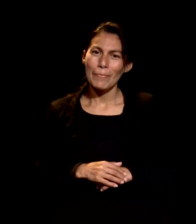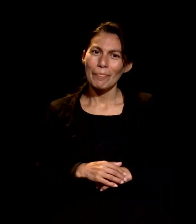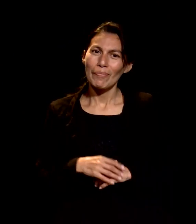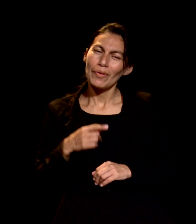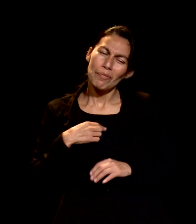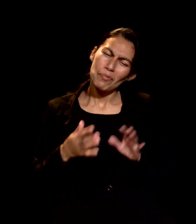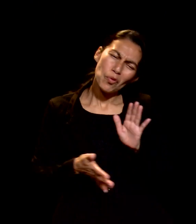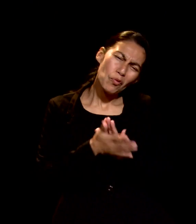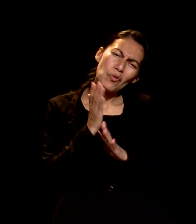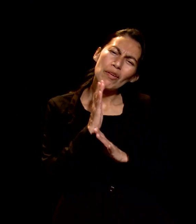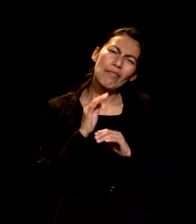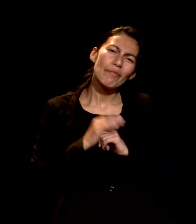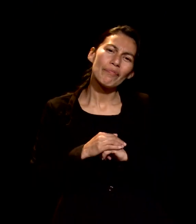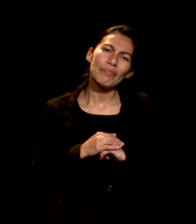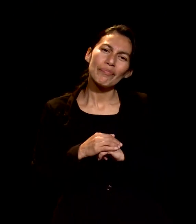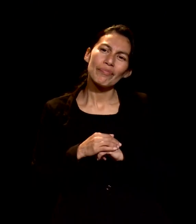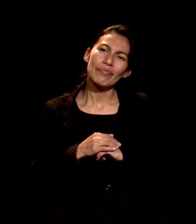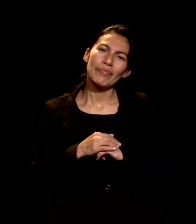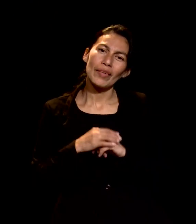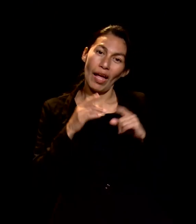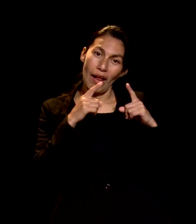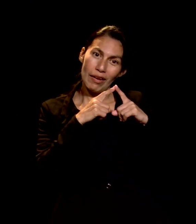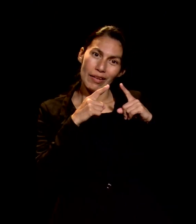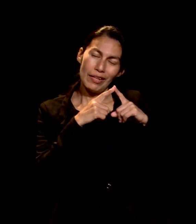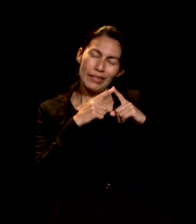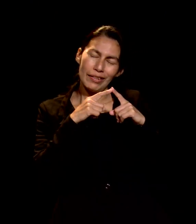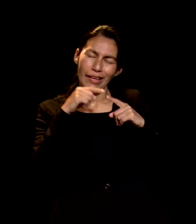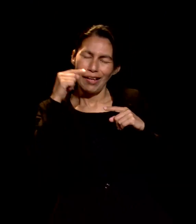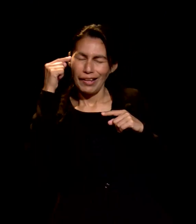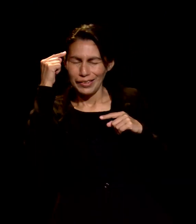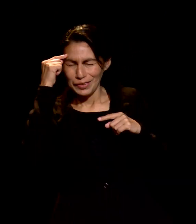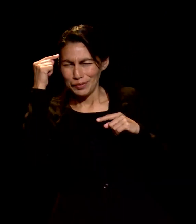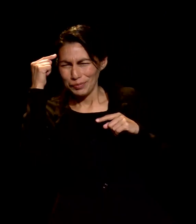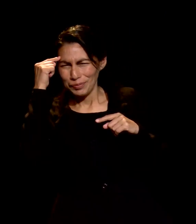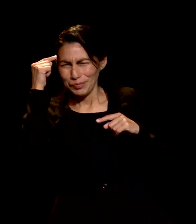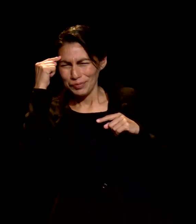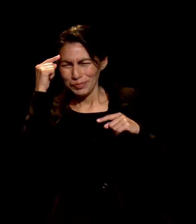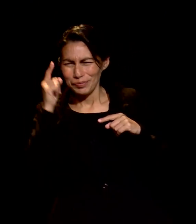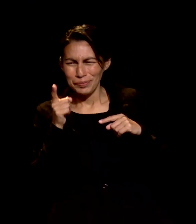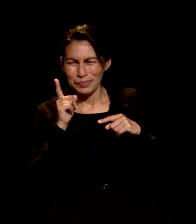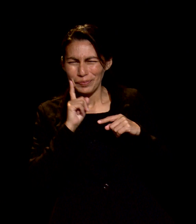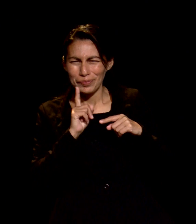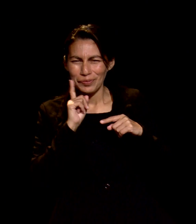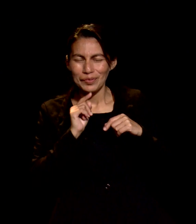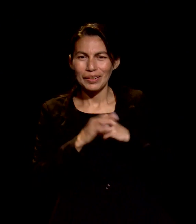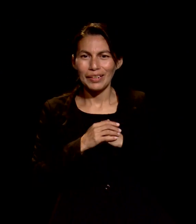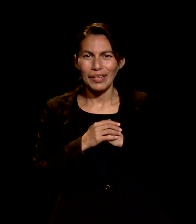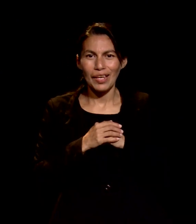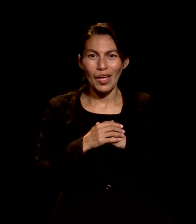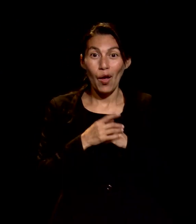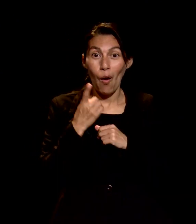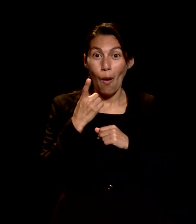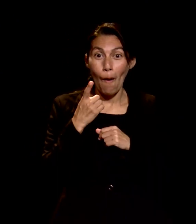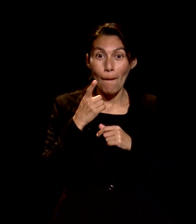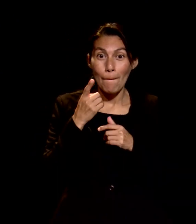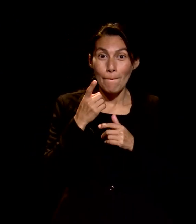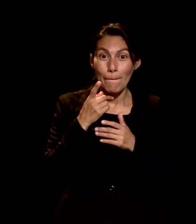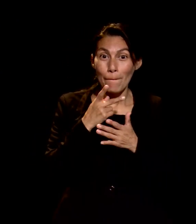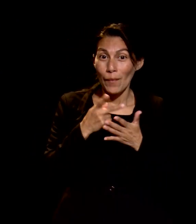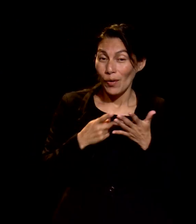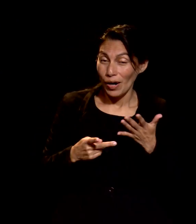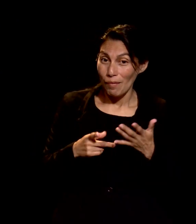movimiento me regresé a mi distrito pero ya con eso en la mente y en una de esas reuniones